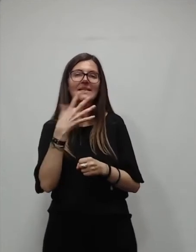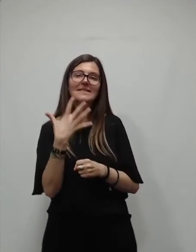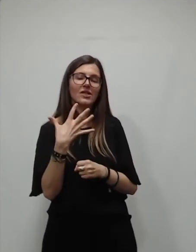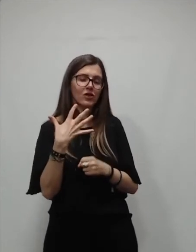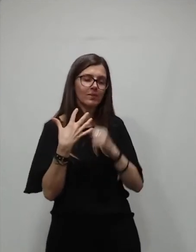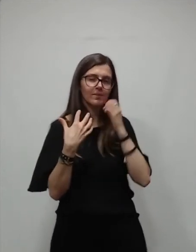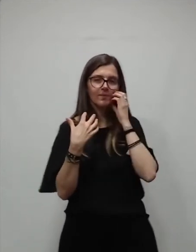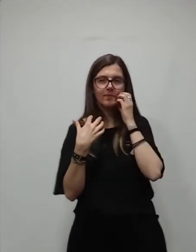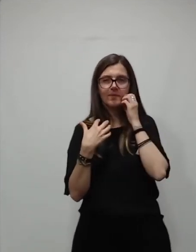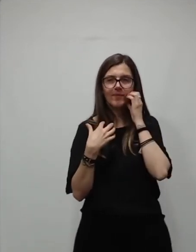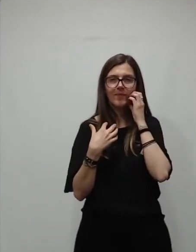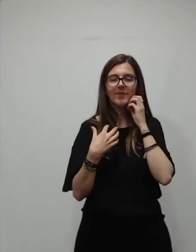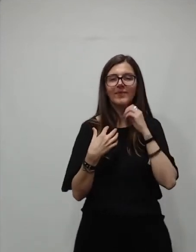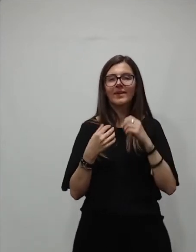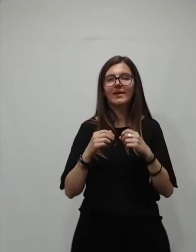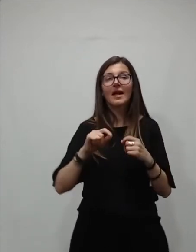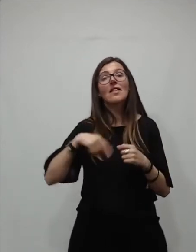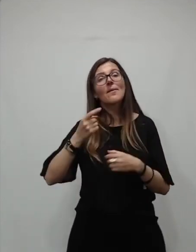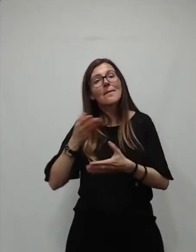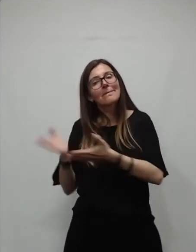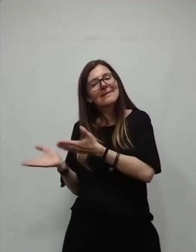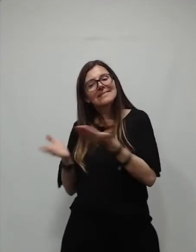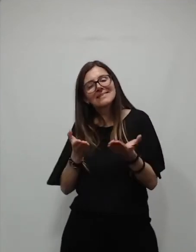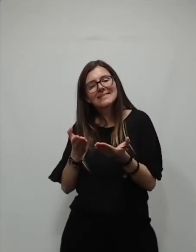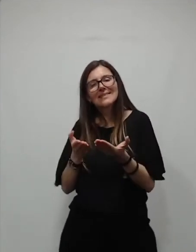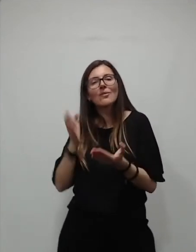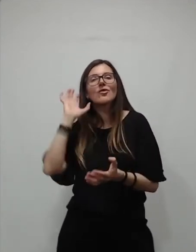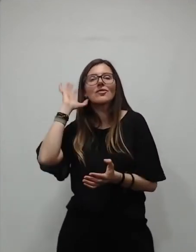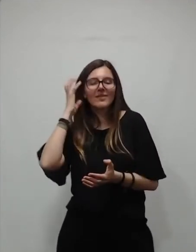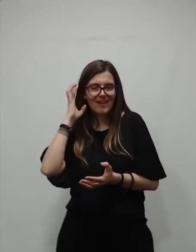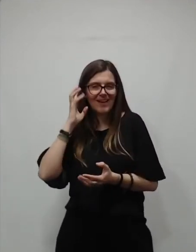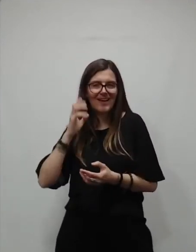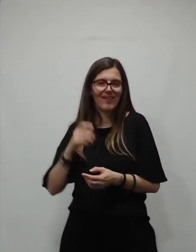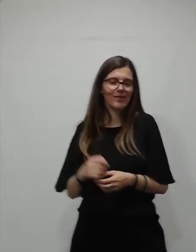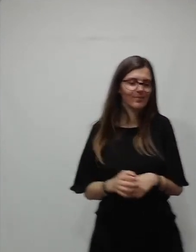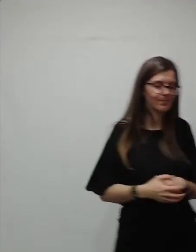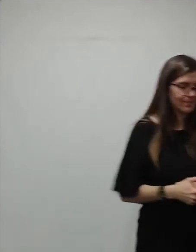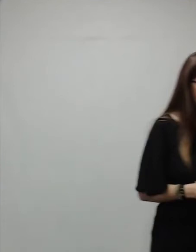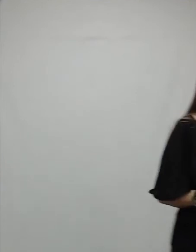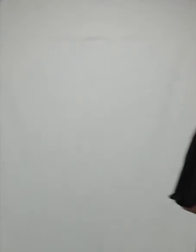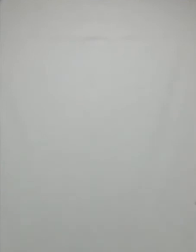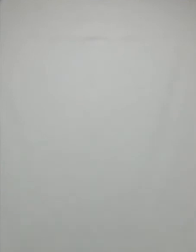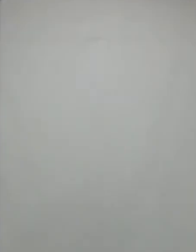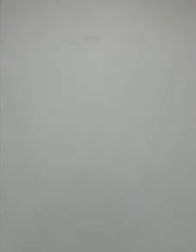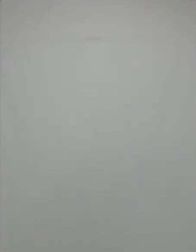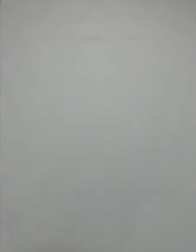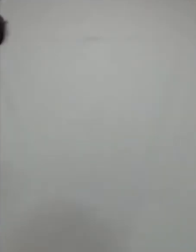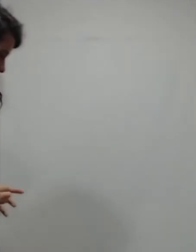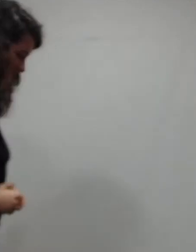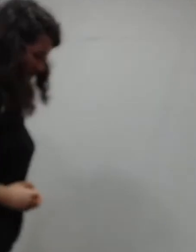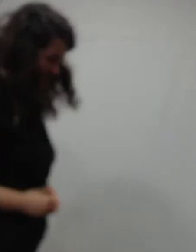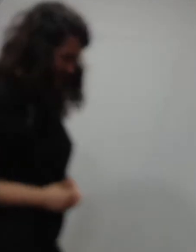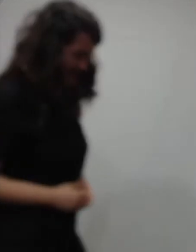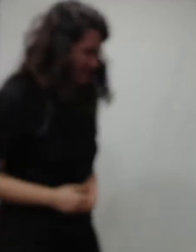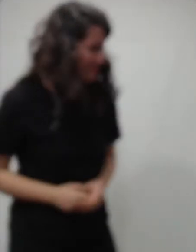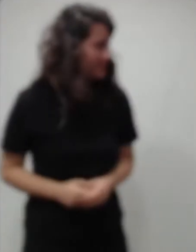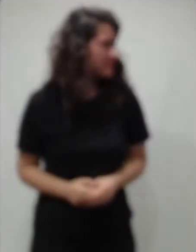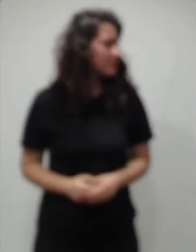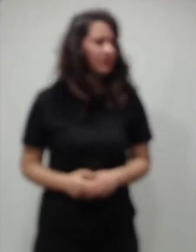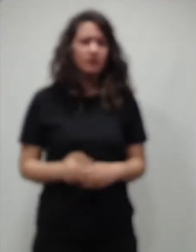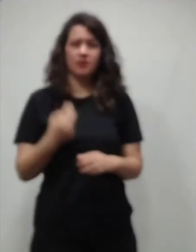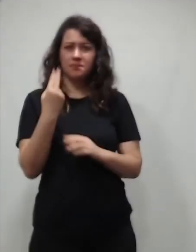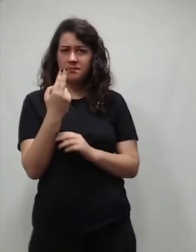quisiera mencionarlo, y luego presentamos a Radio Vilar de Luz. Bienvenidas. ¿Hemos apretado